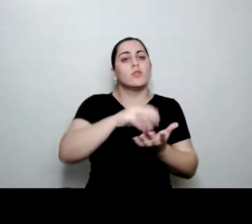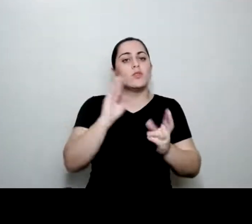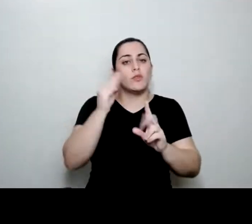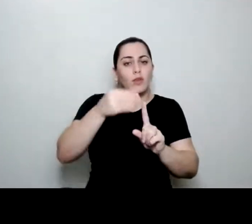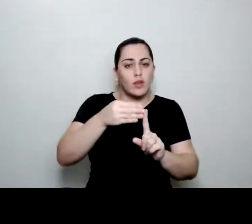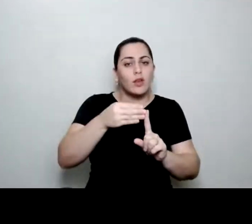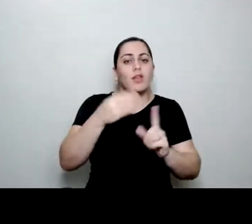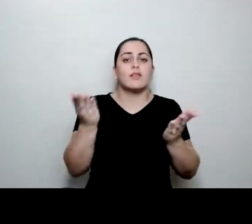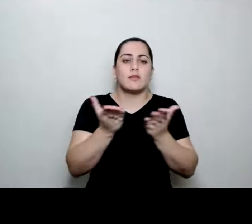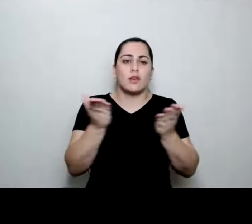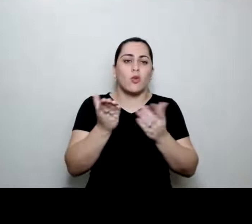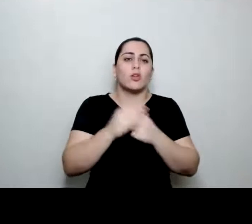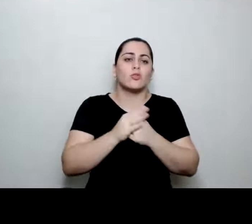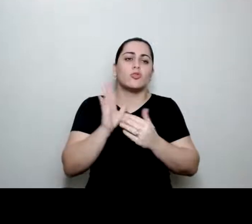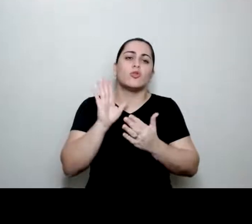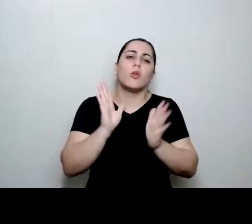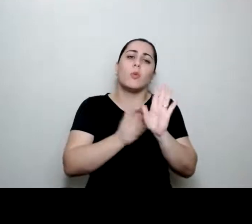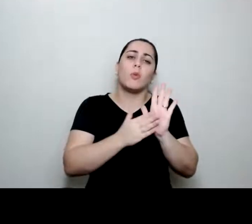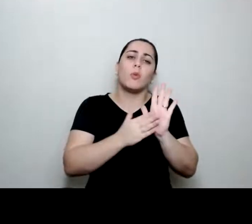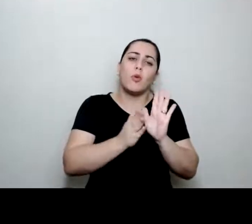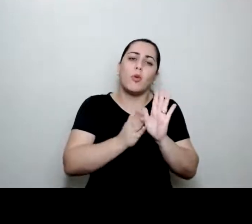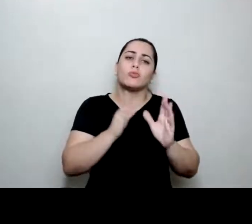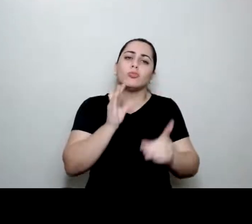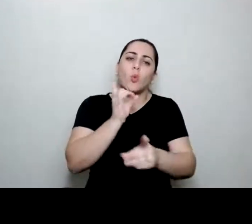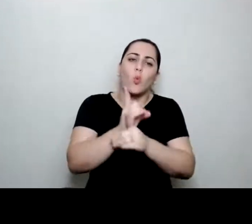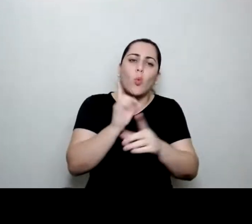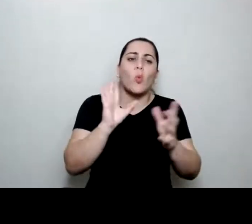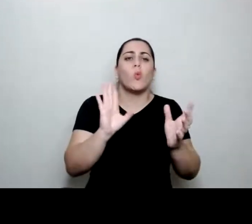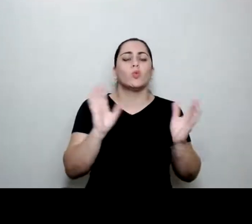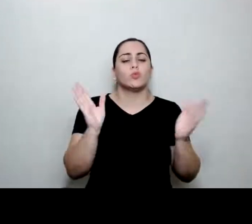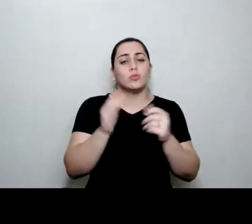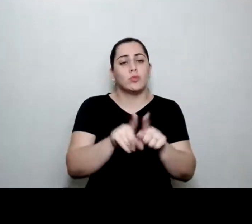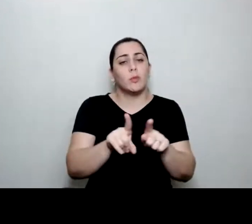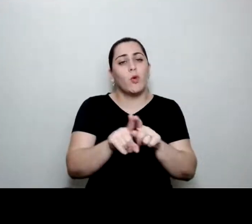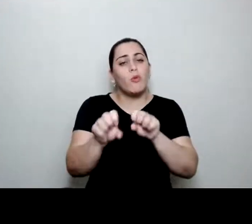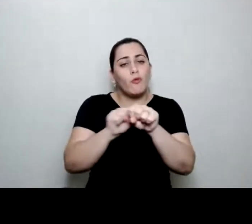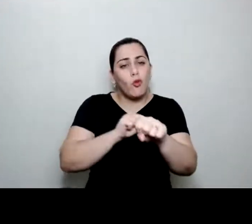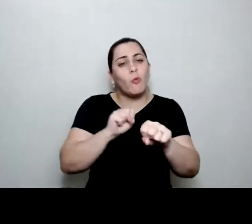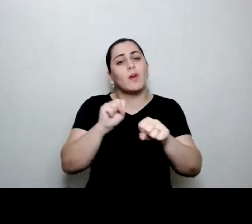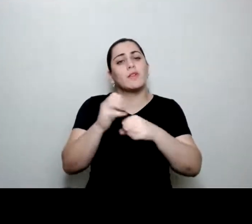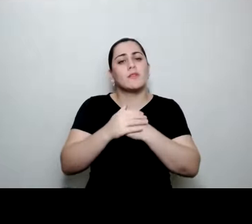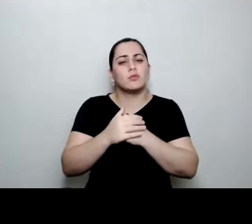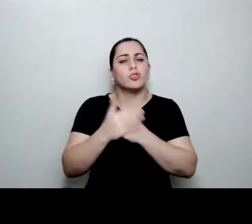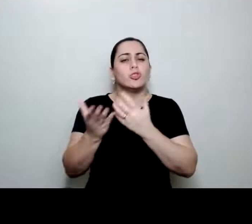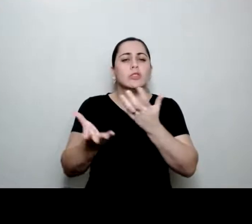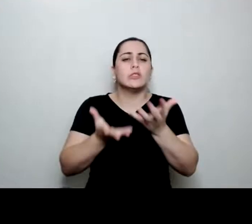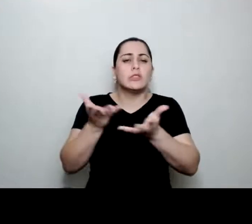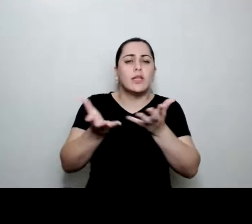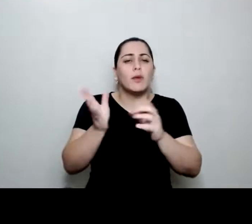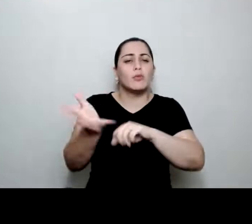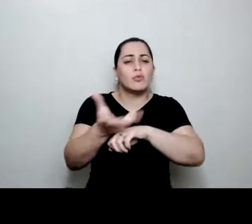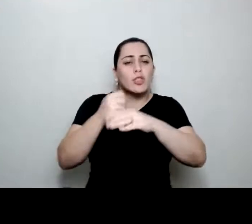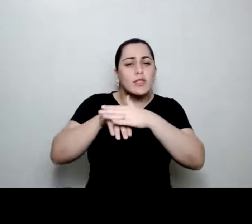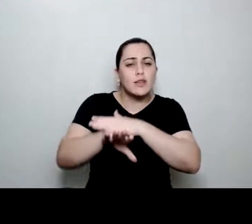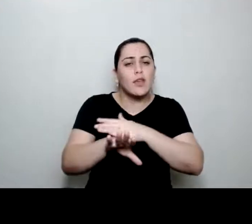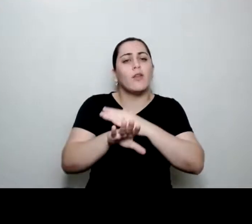gente propôs o ciclo de encontros, formação e tratamento de acervos dedicados a línguas, caminhos